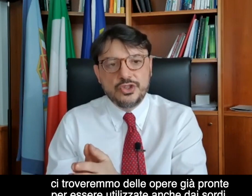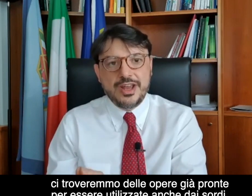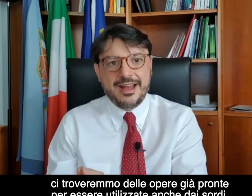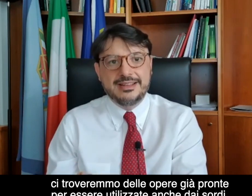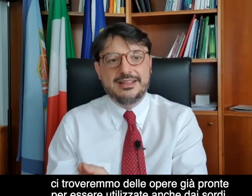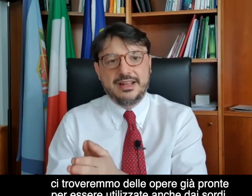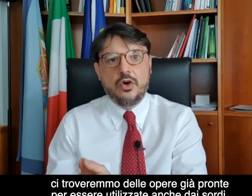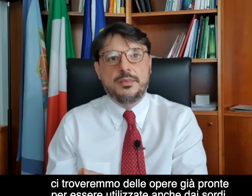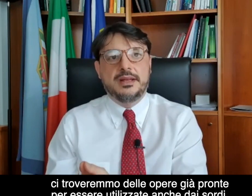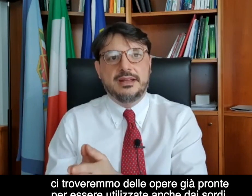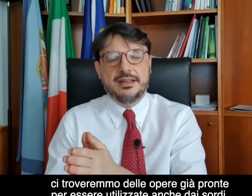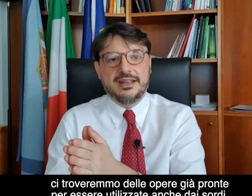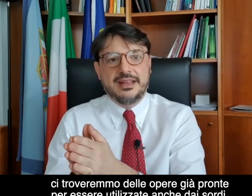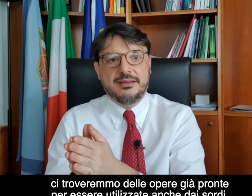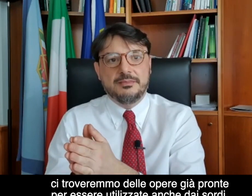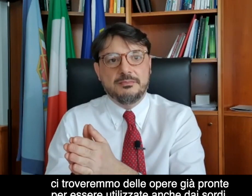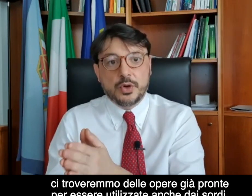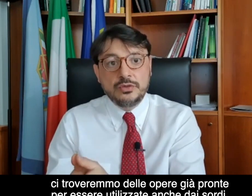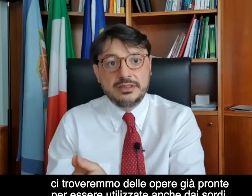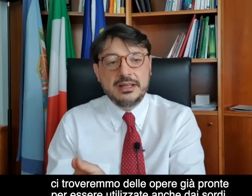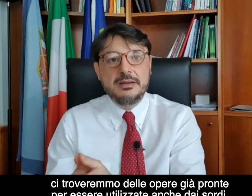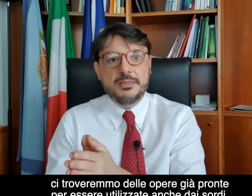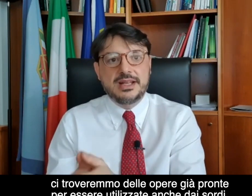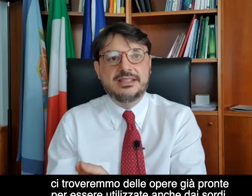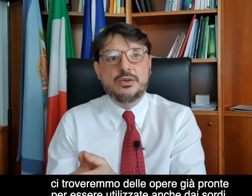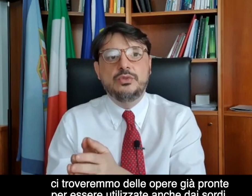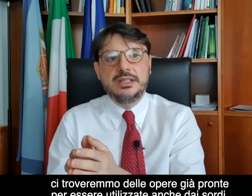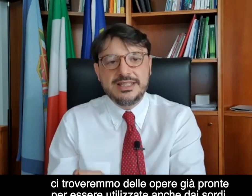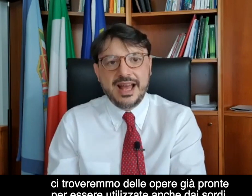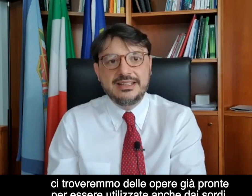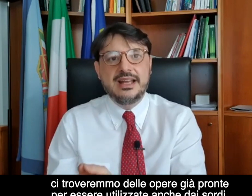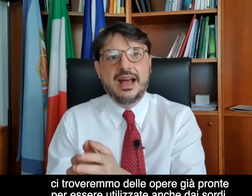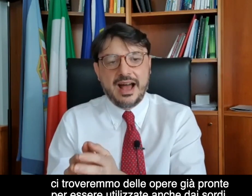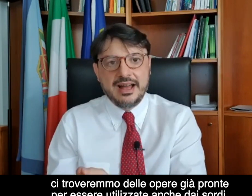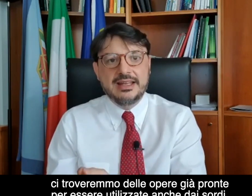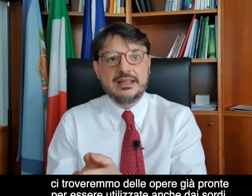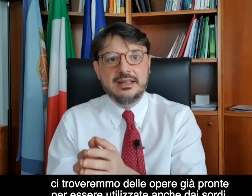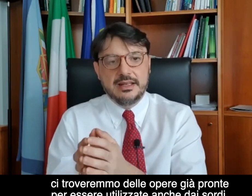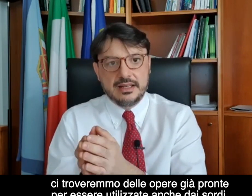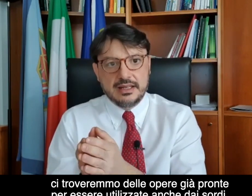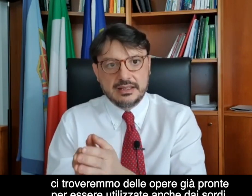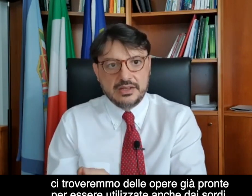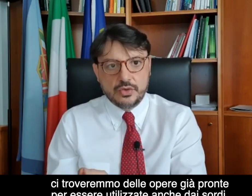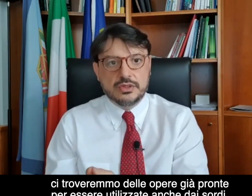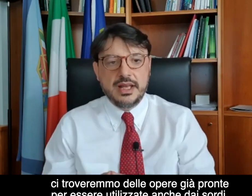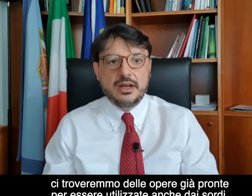delle opere pronte per essere utilizzate anche dai sordi ecco noi